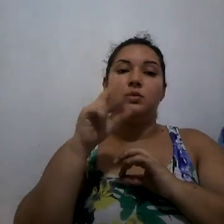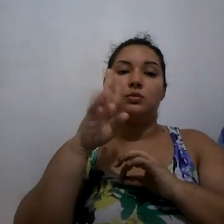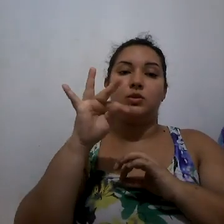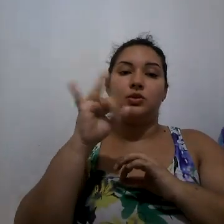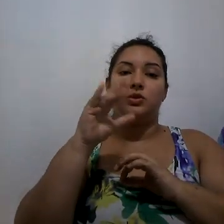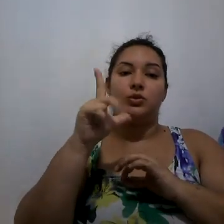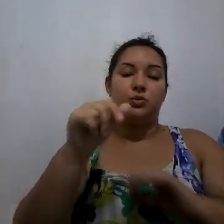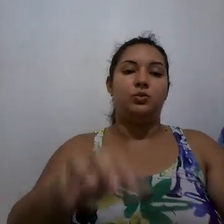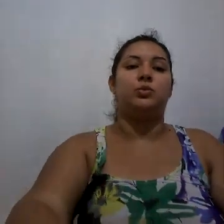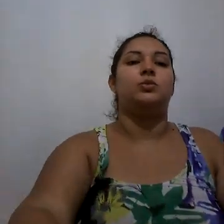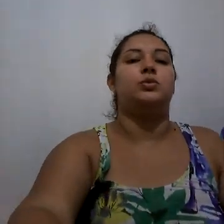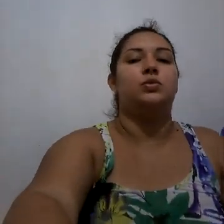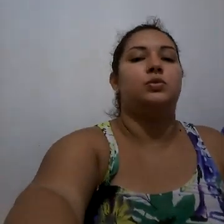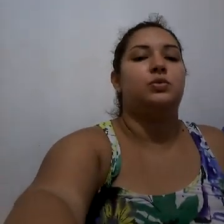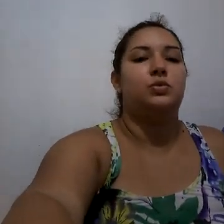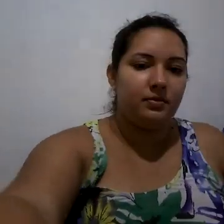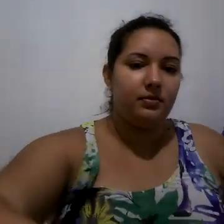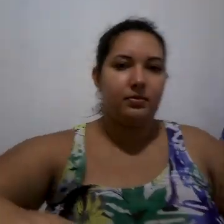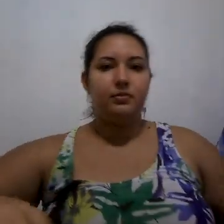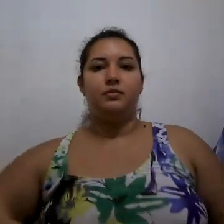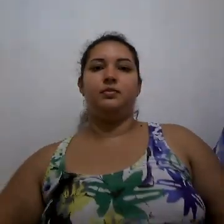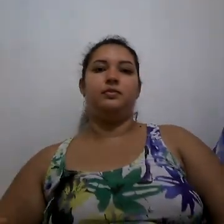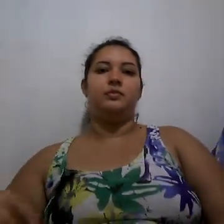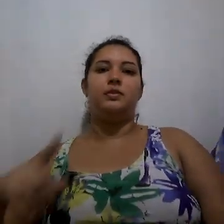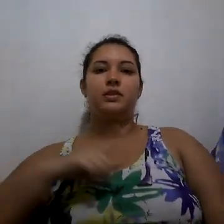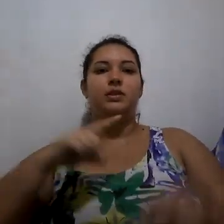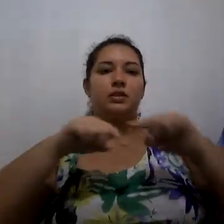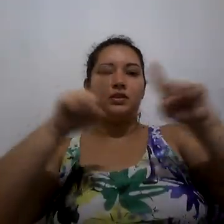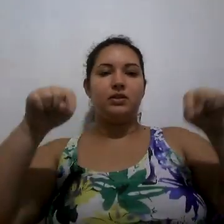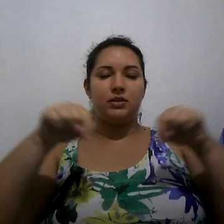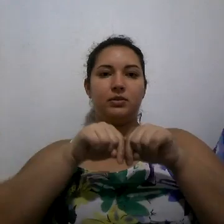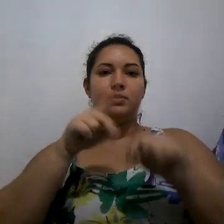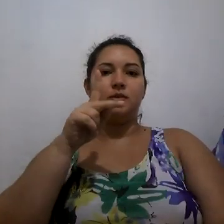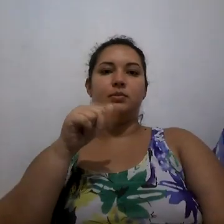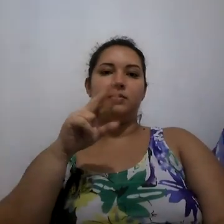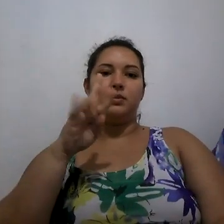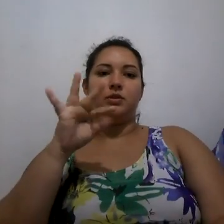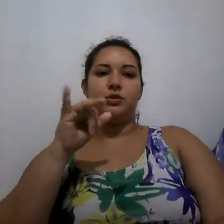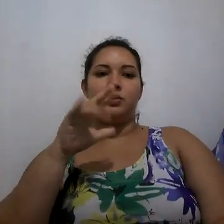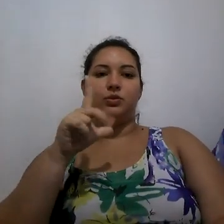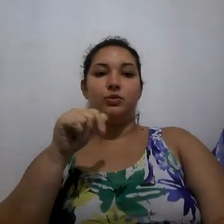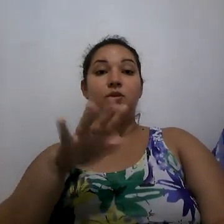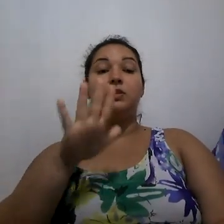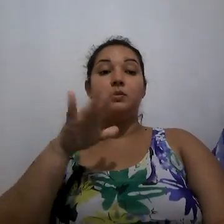aqui, né? Nós podemos ter tamanho de partícula, mas nós podemos também ter essa amostra